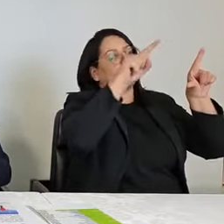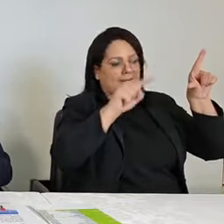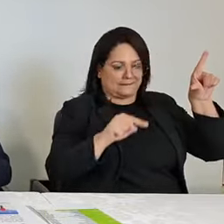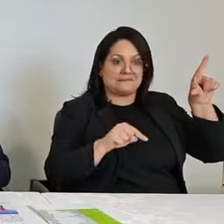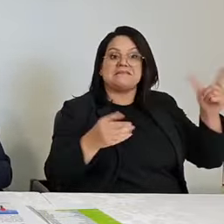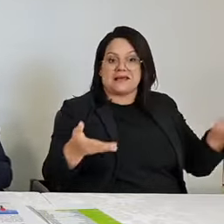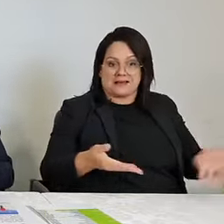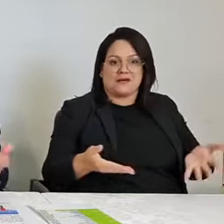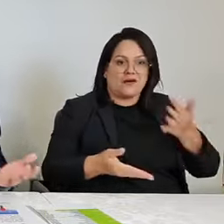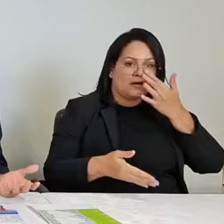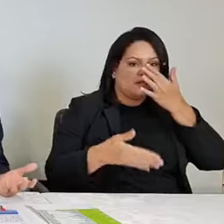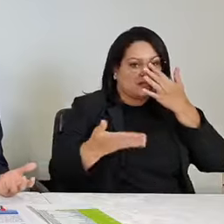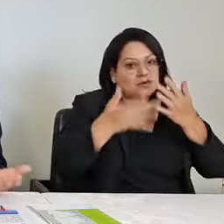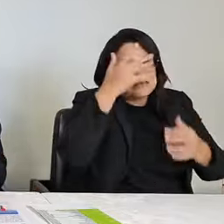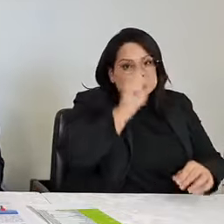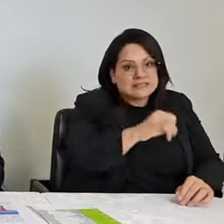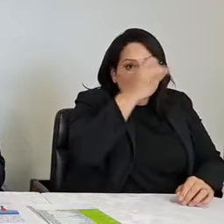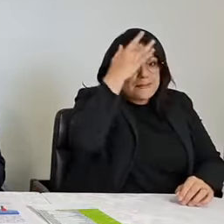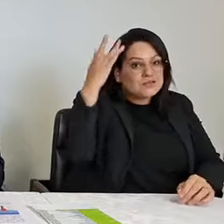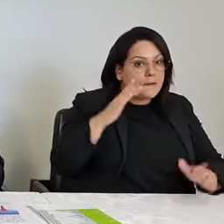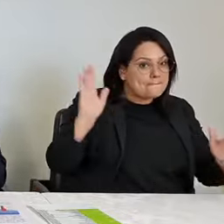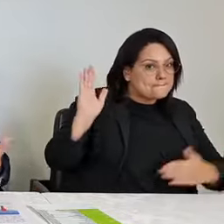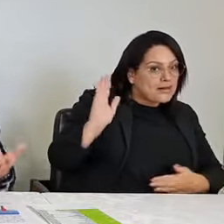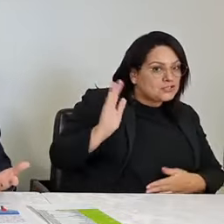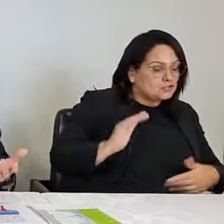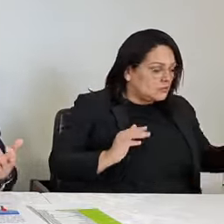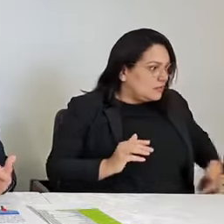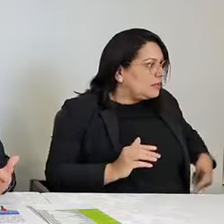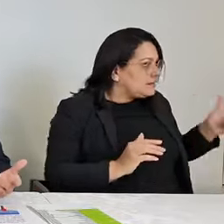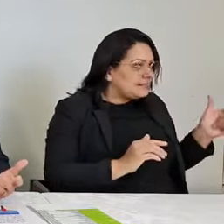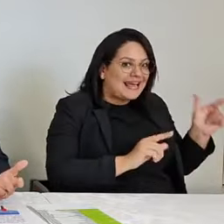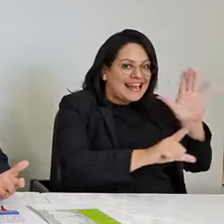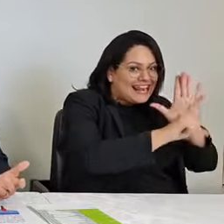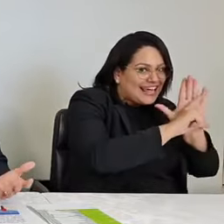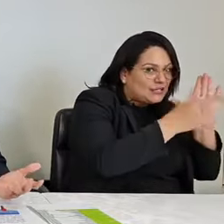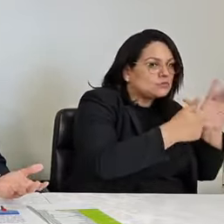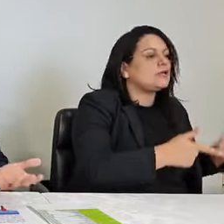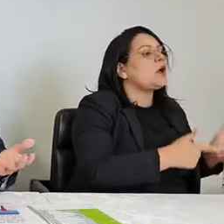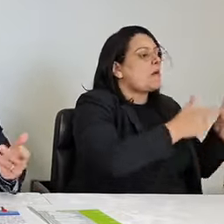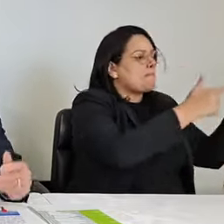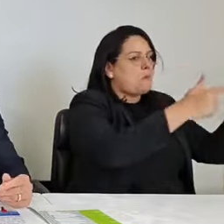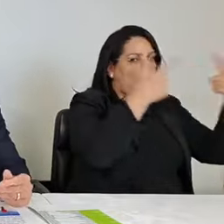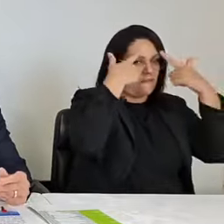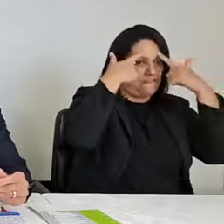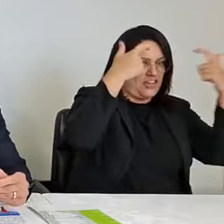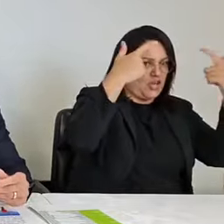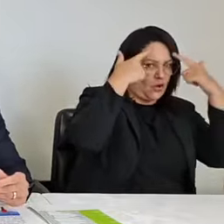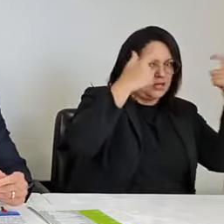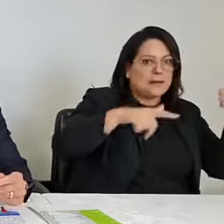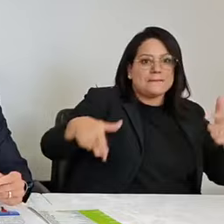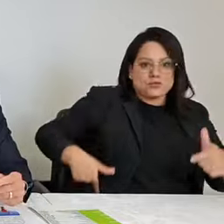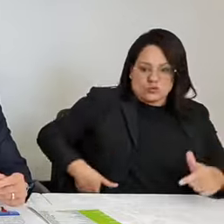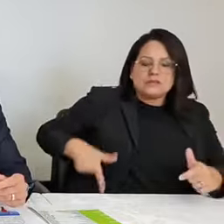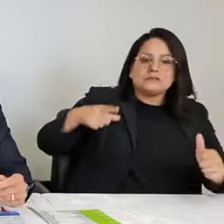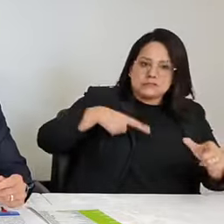cidadão que, de forma não legal, tem mais violência. Mas arma legal, ninguém vai comprar uma arma para fazer